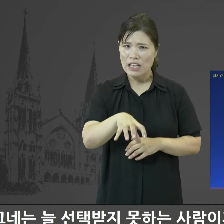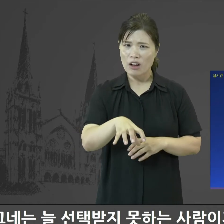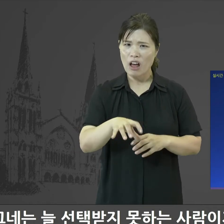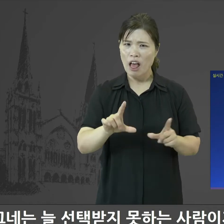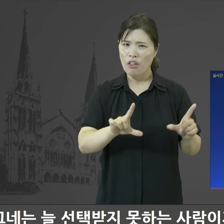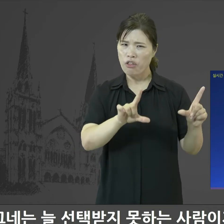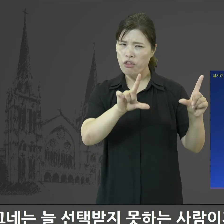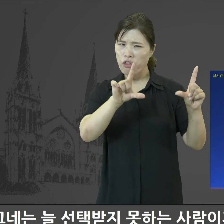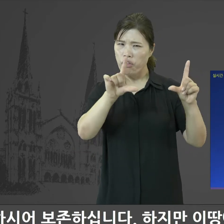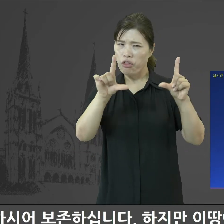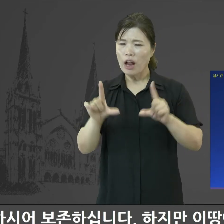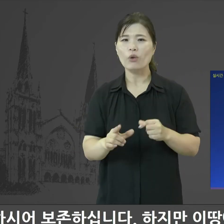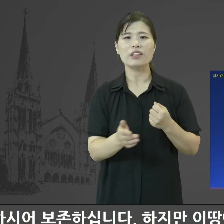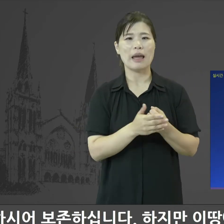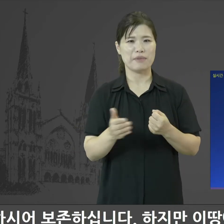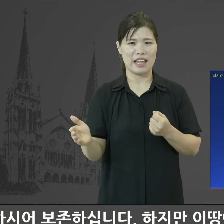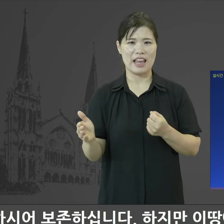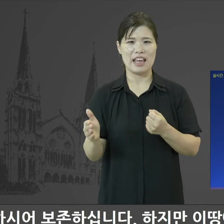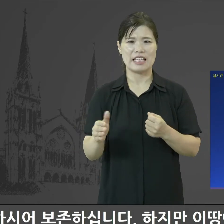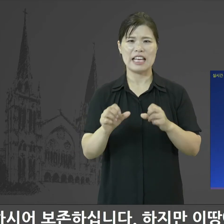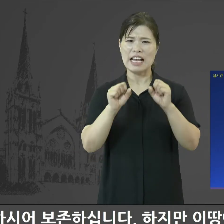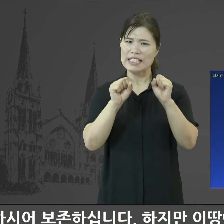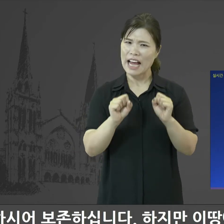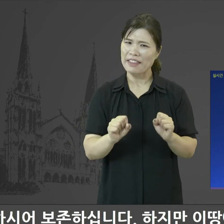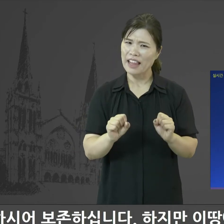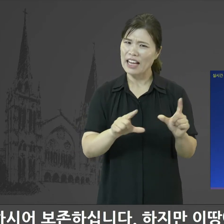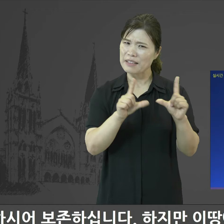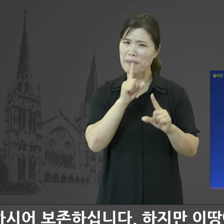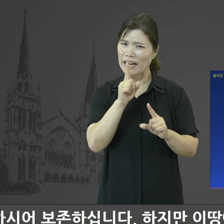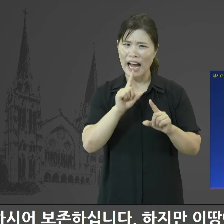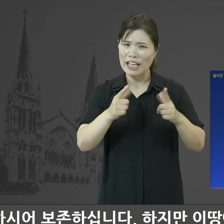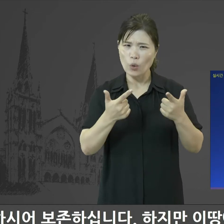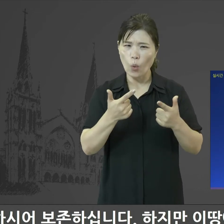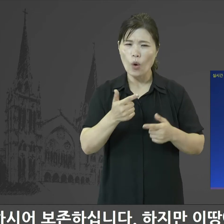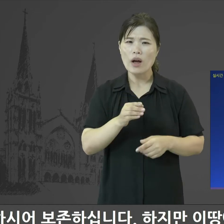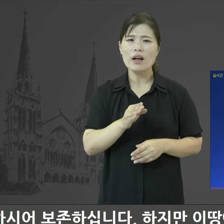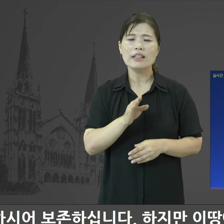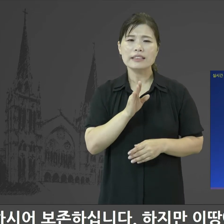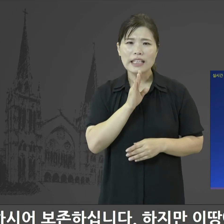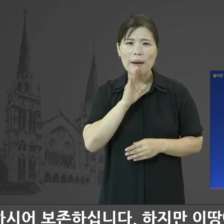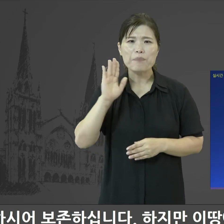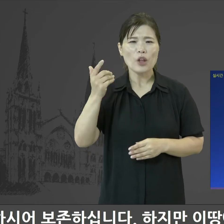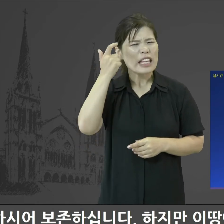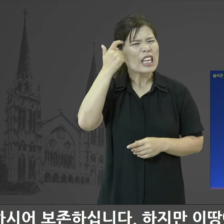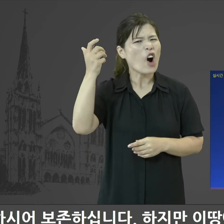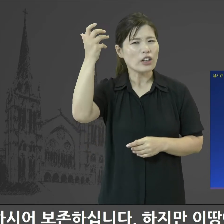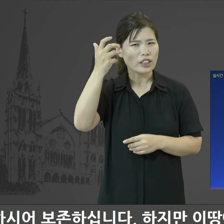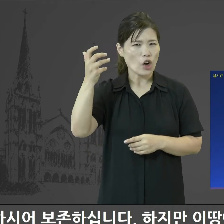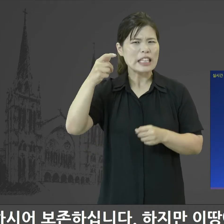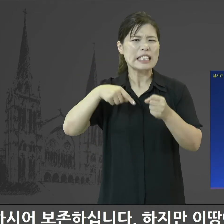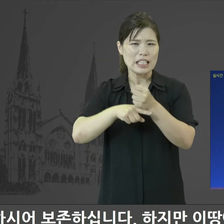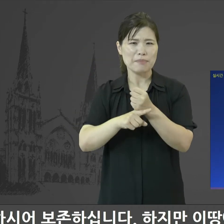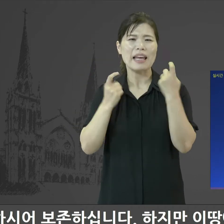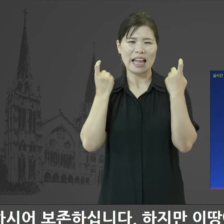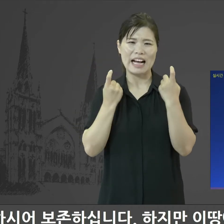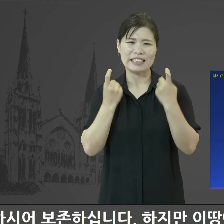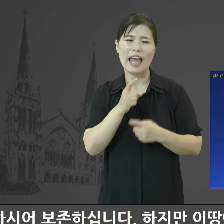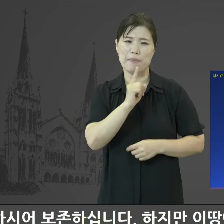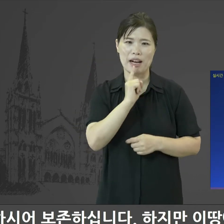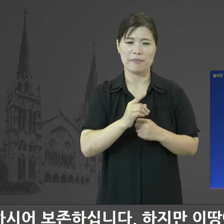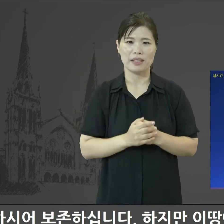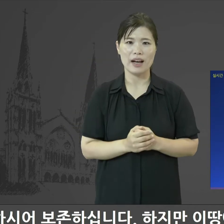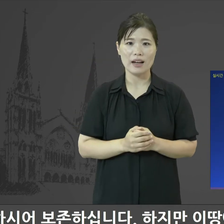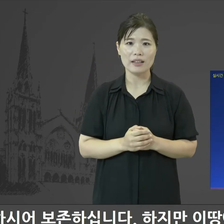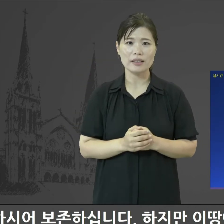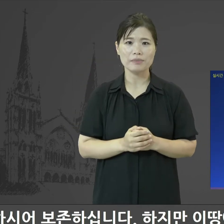때문에 거주지라는 의미에서의 나그네가 아니라 참된 영적인 의미에서의 나그네입니다. 그래서 우리가 진정으로